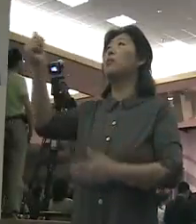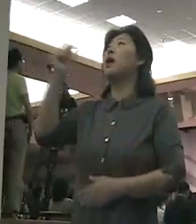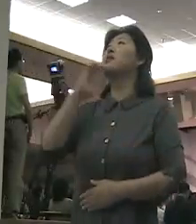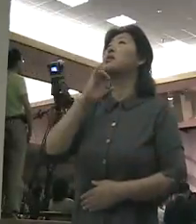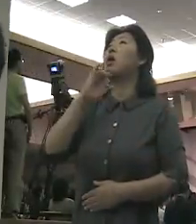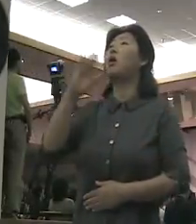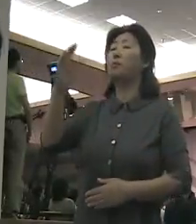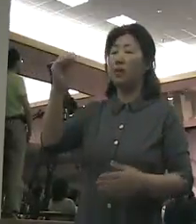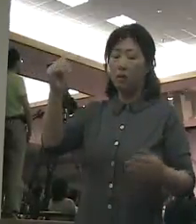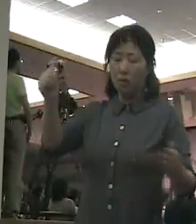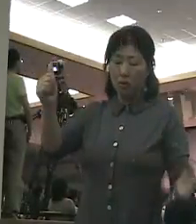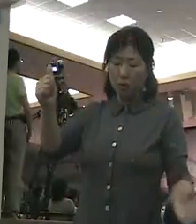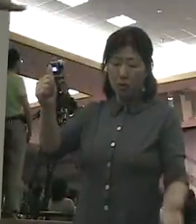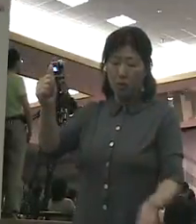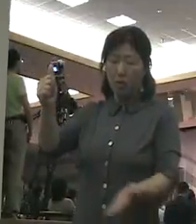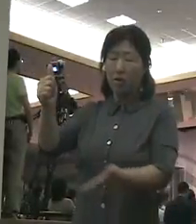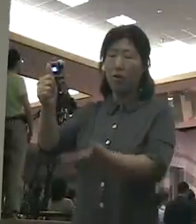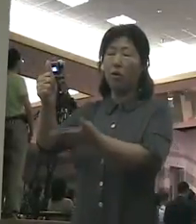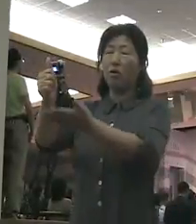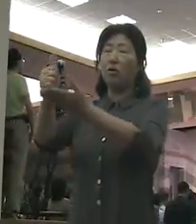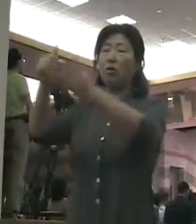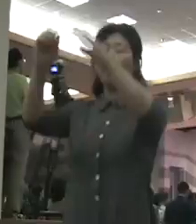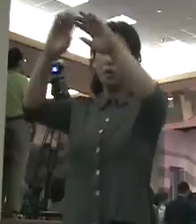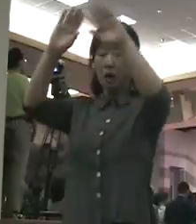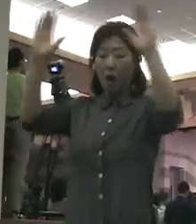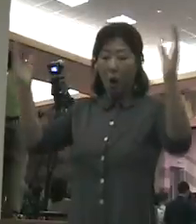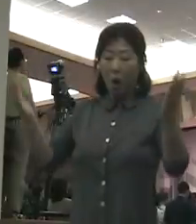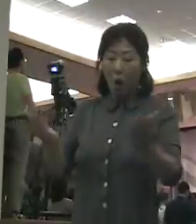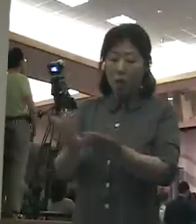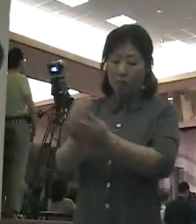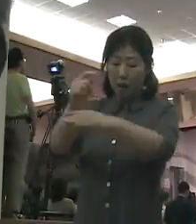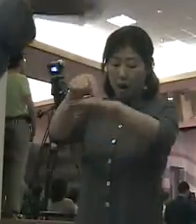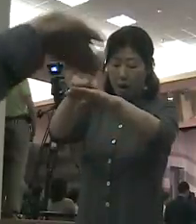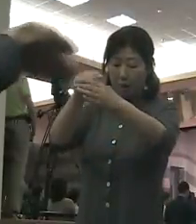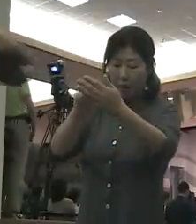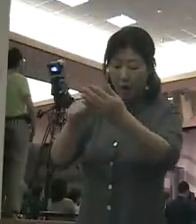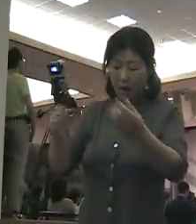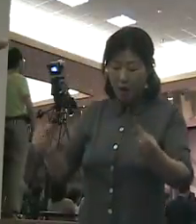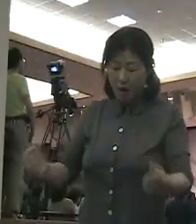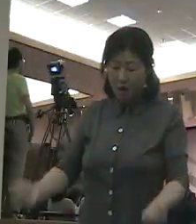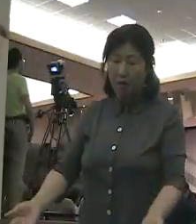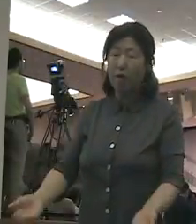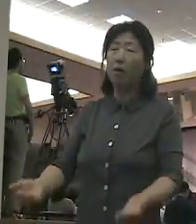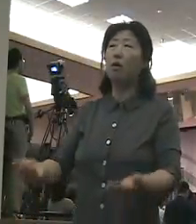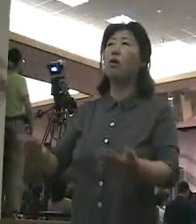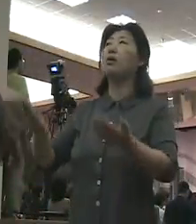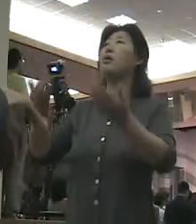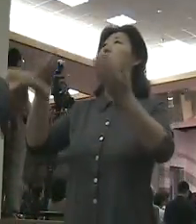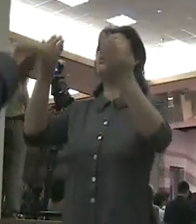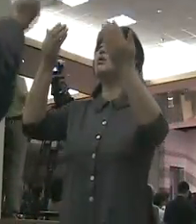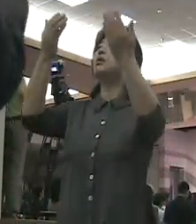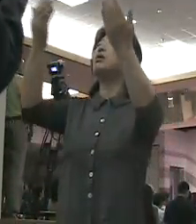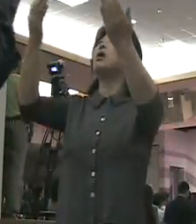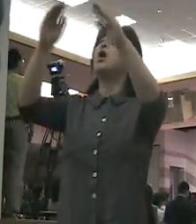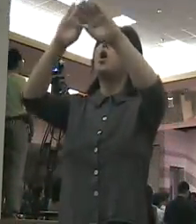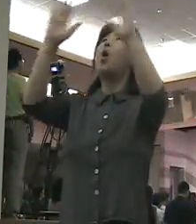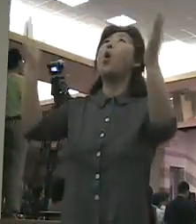주만 섬기니 온 마음 다해,